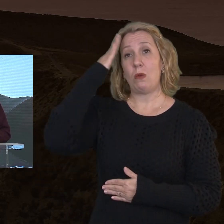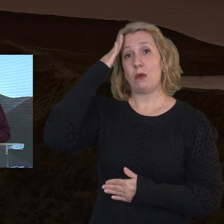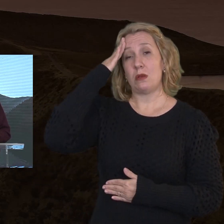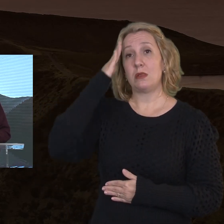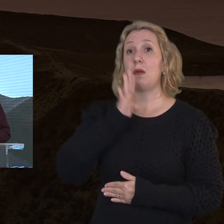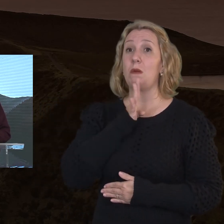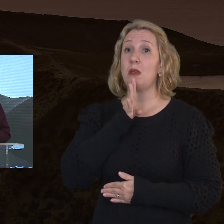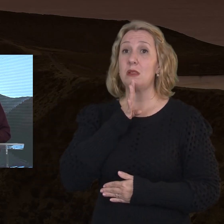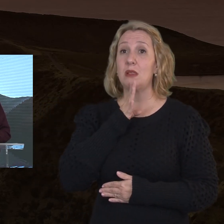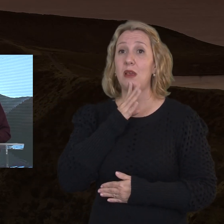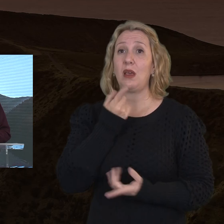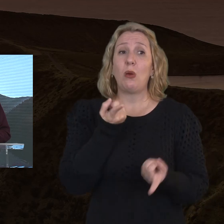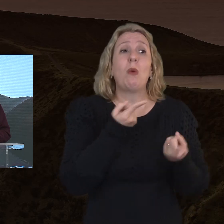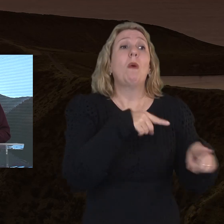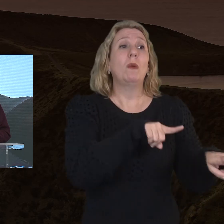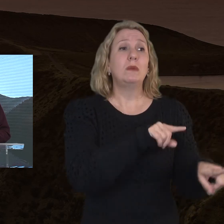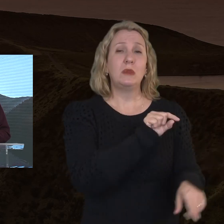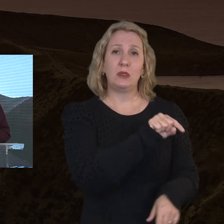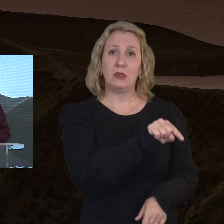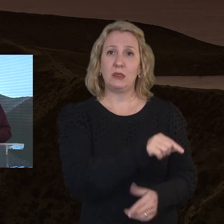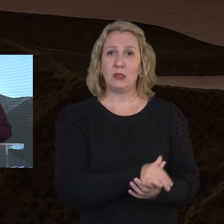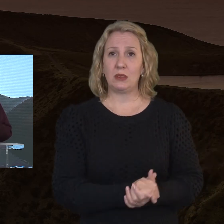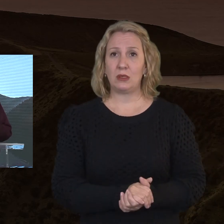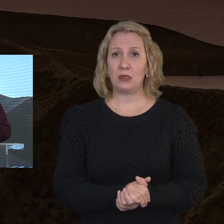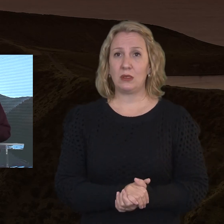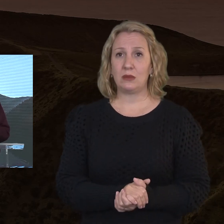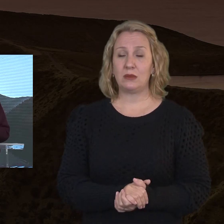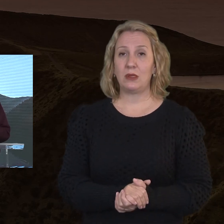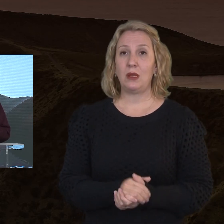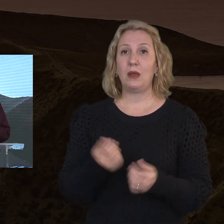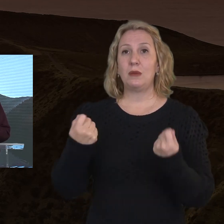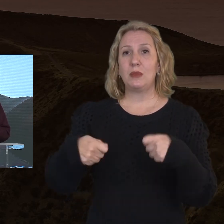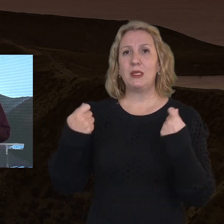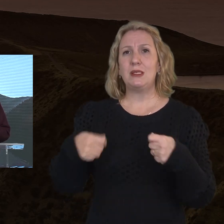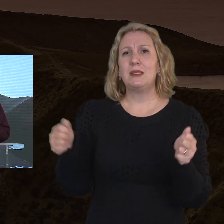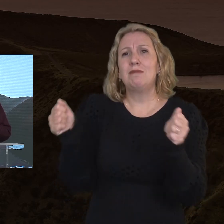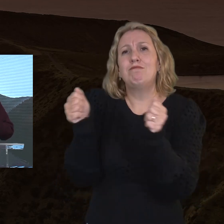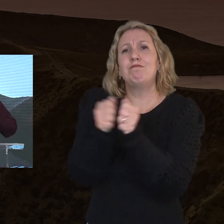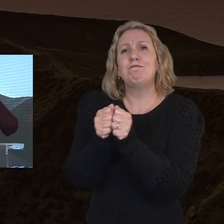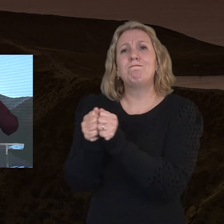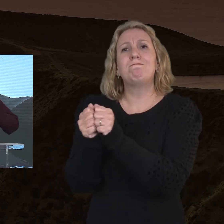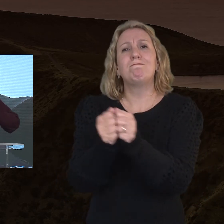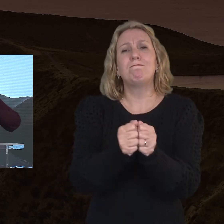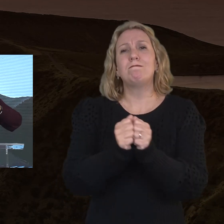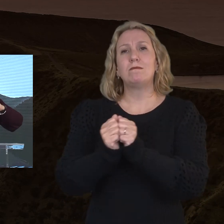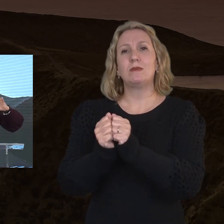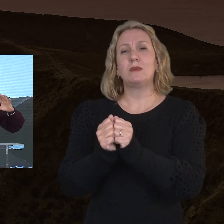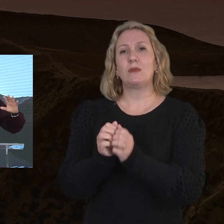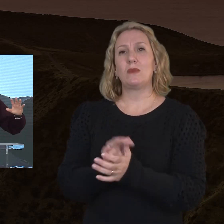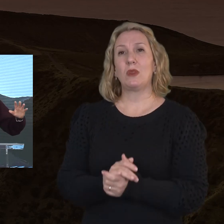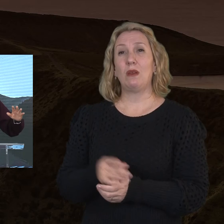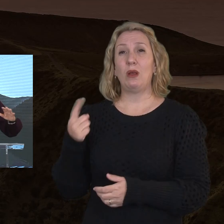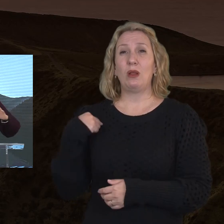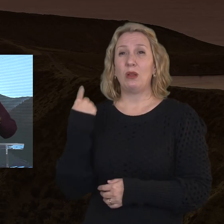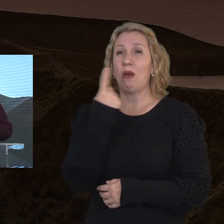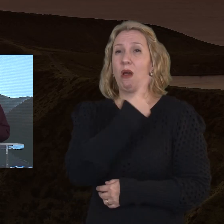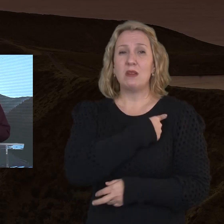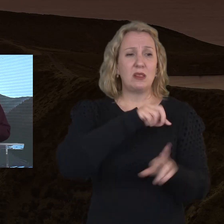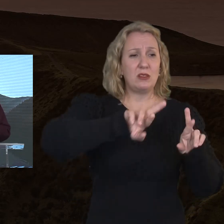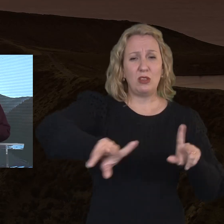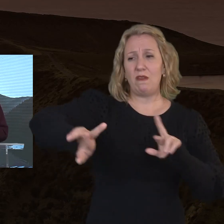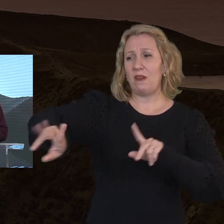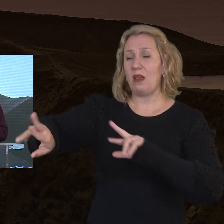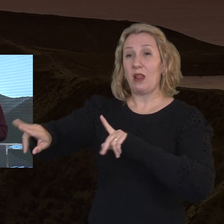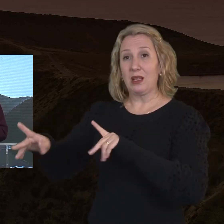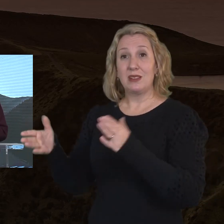então não é uma coisa tão simples irmãos por isso nós precisamos estar unidos jogar fora todas as nossas diferenças